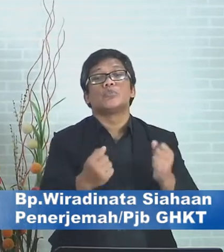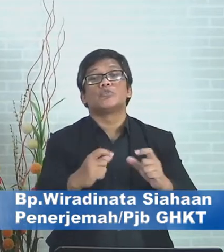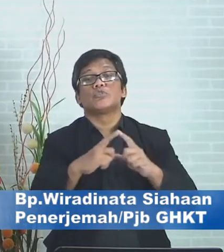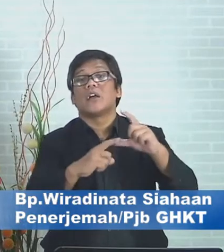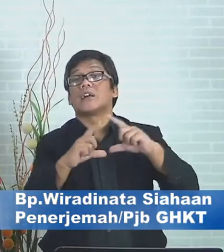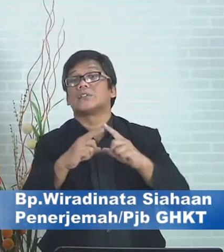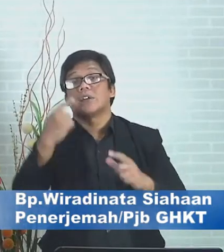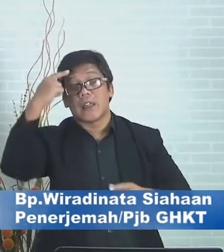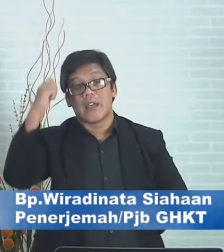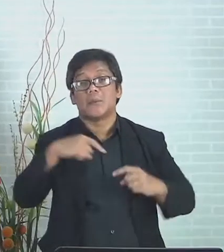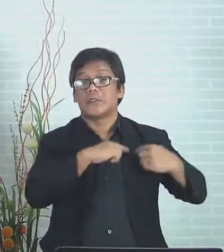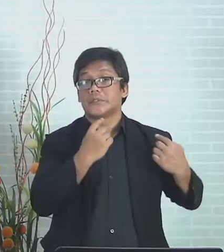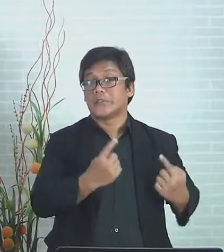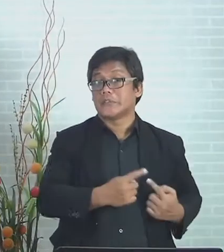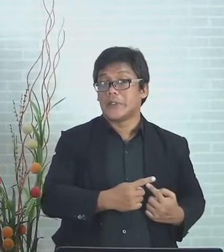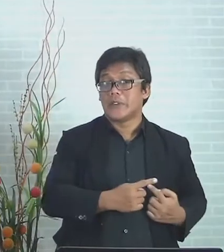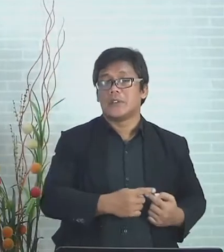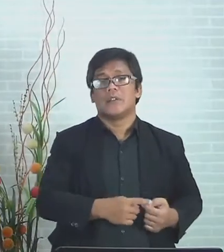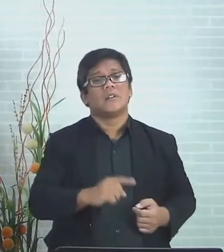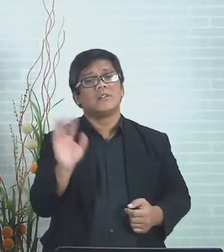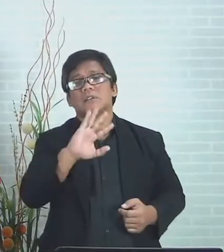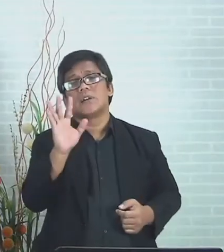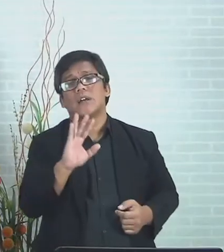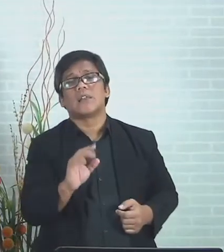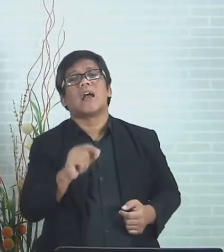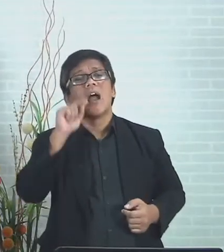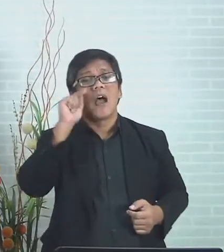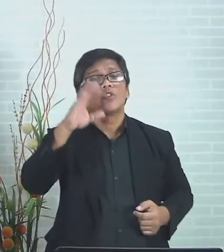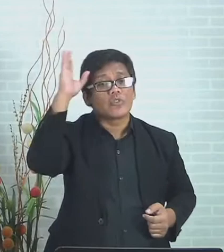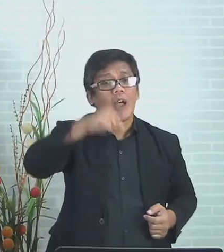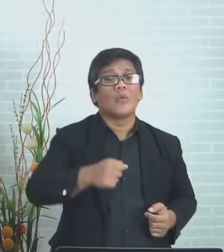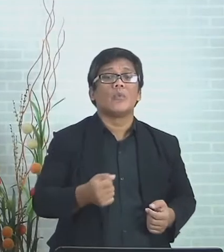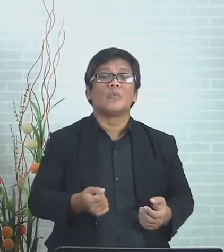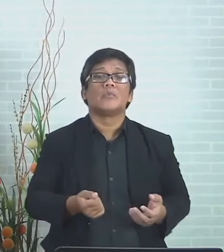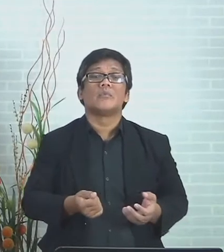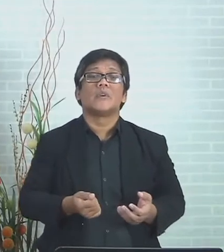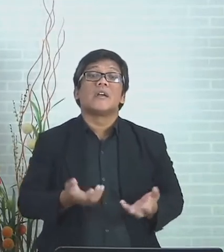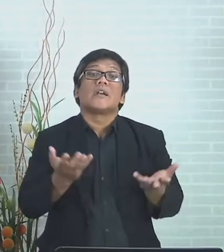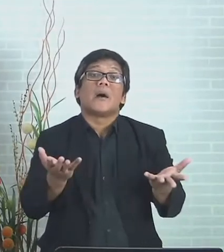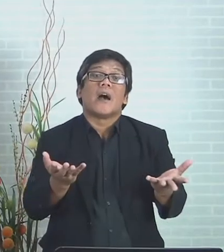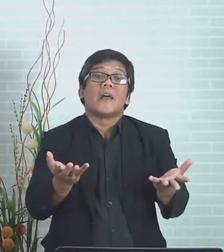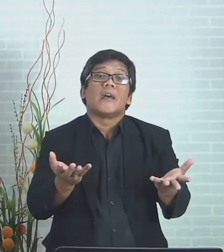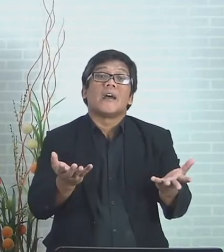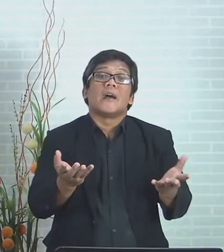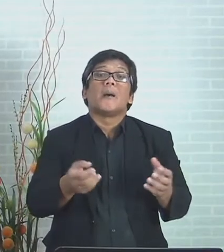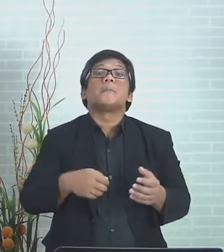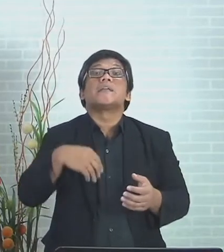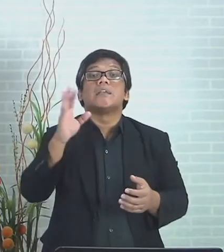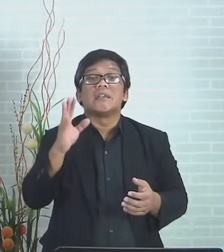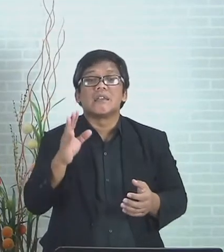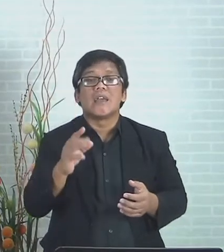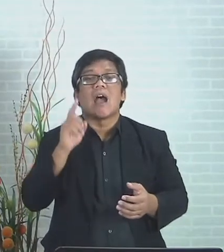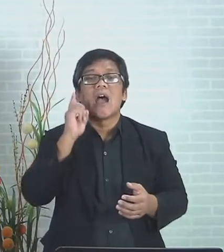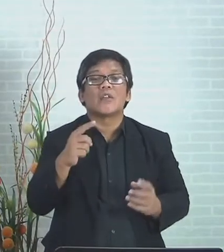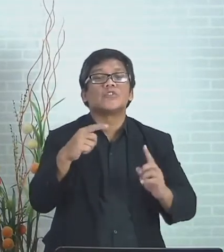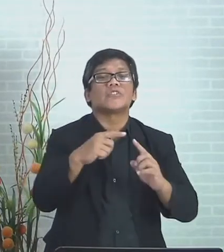bisa saja dia tahu kemana dia harus pergi ke ini dikatakan di Sangatta dibawa ke